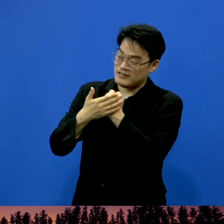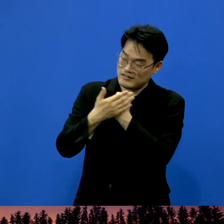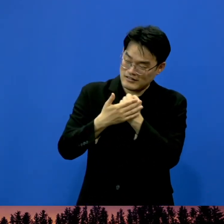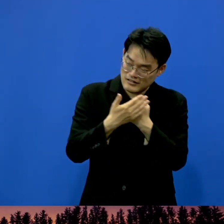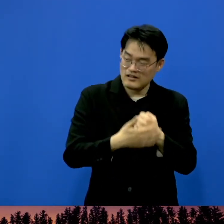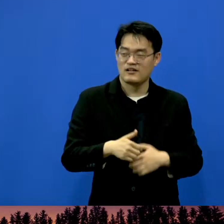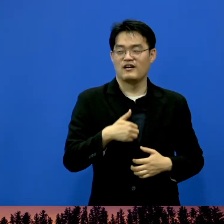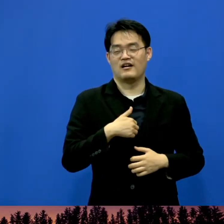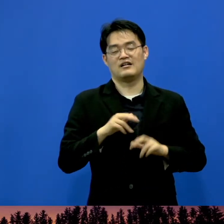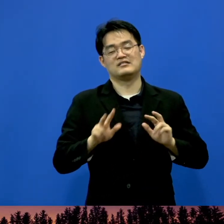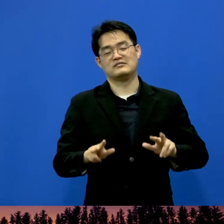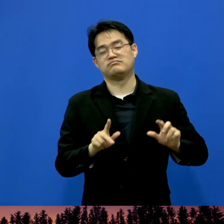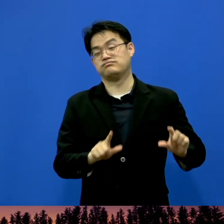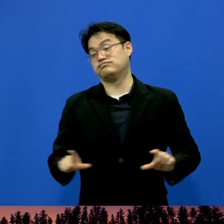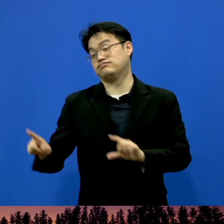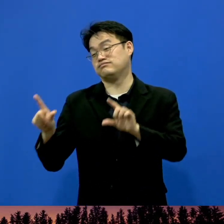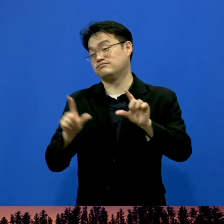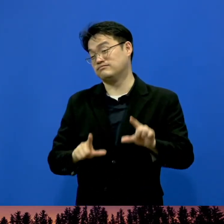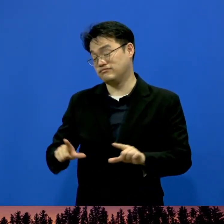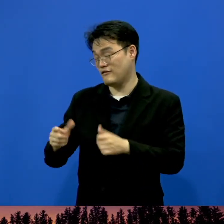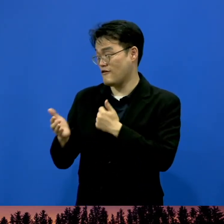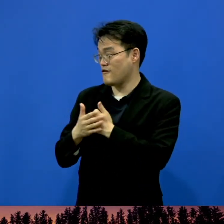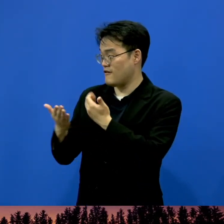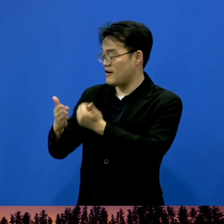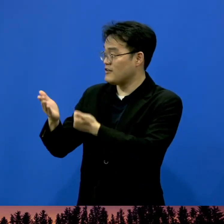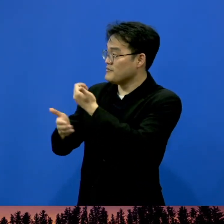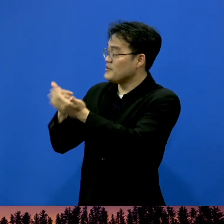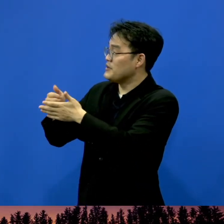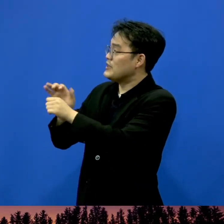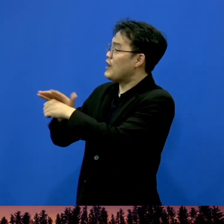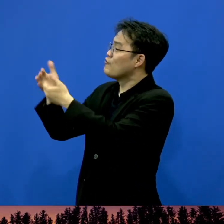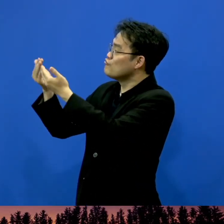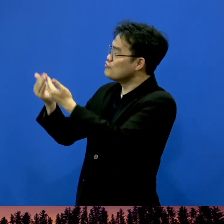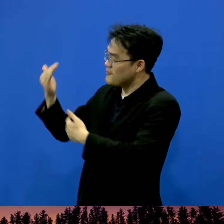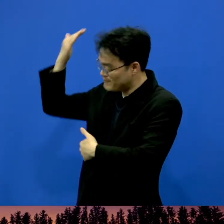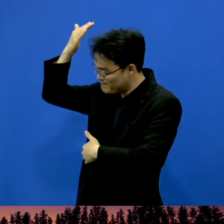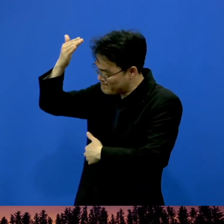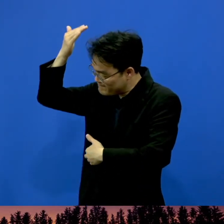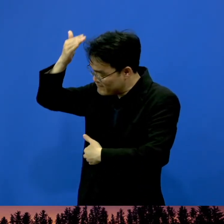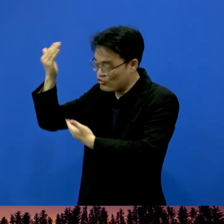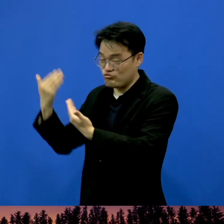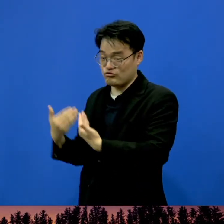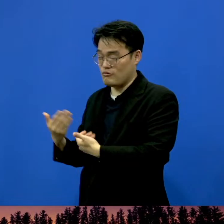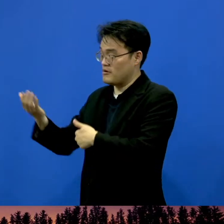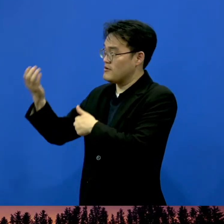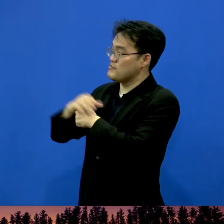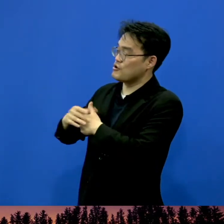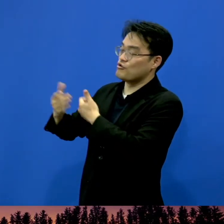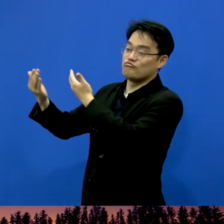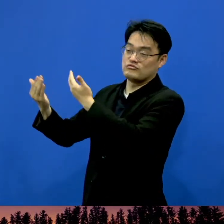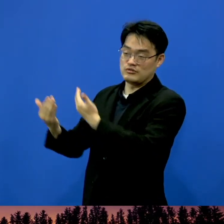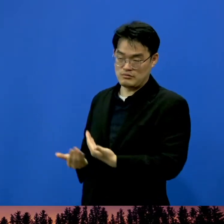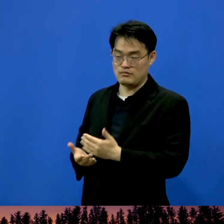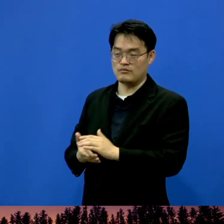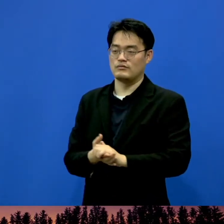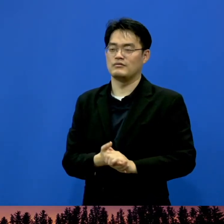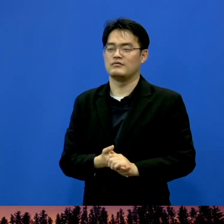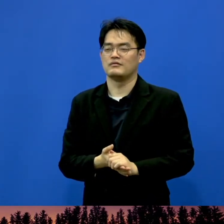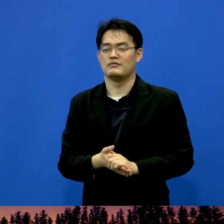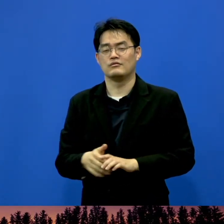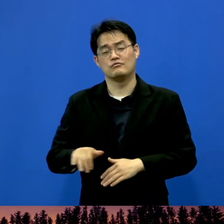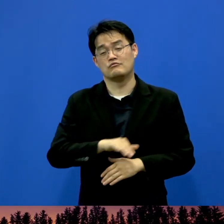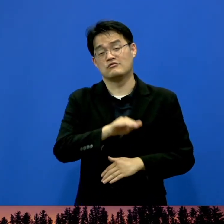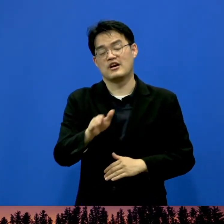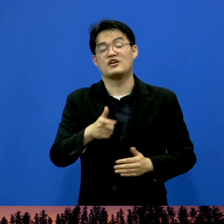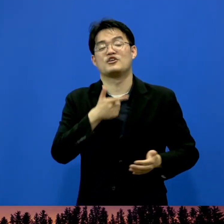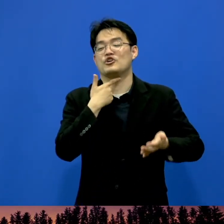많은 다양한 하나님의 손길이 있었습니까? 하나님이 나를 사랑하시고 나에게 모든 걸 맡기시고, 그죠? 여러분, 우리가 했던 어떤 영적인